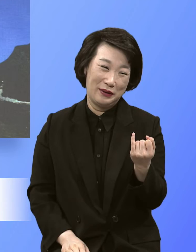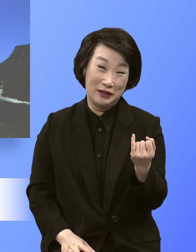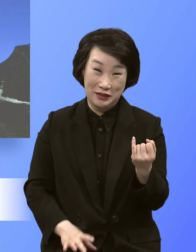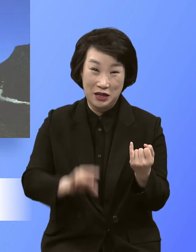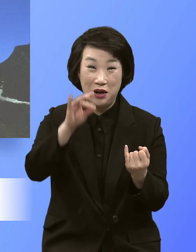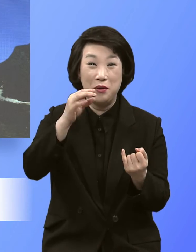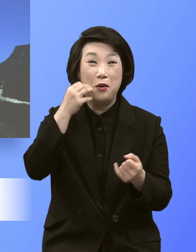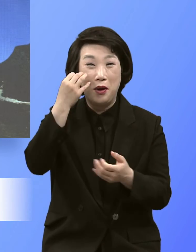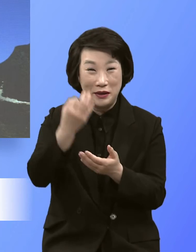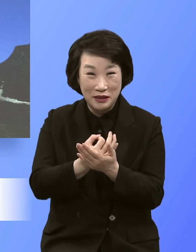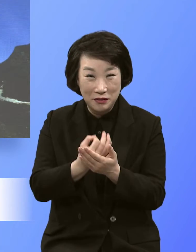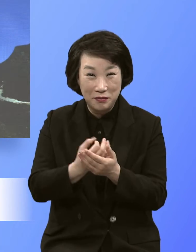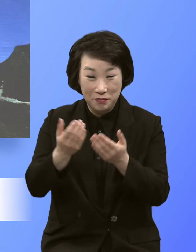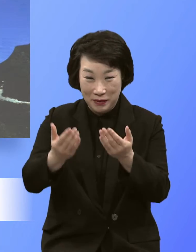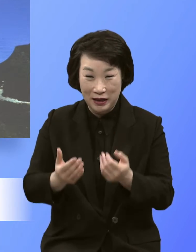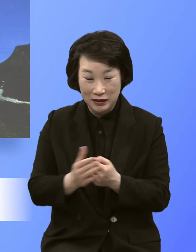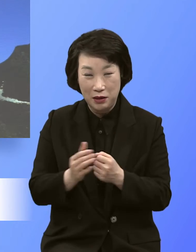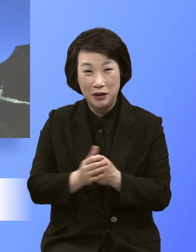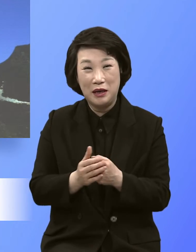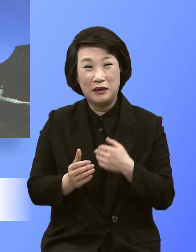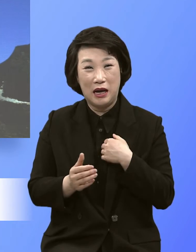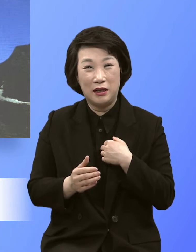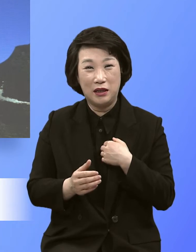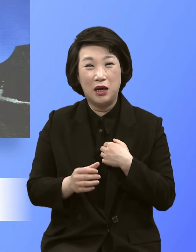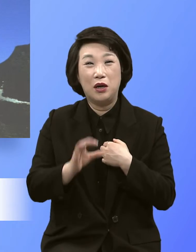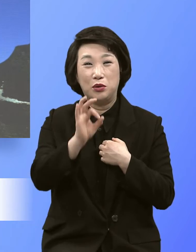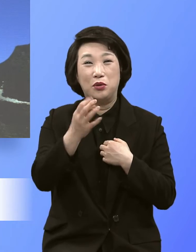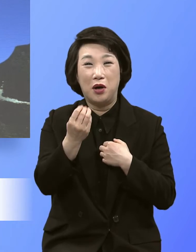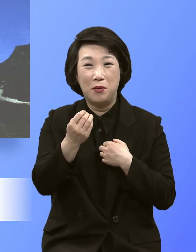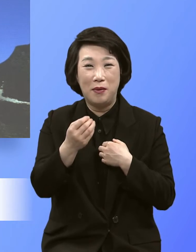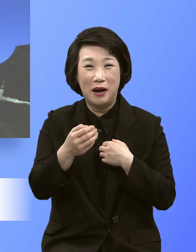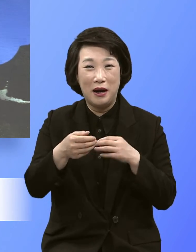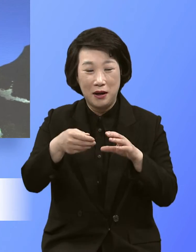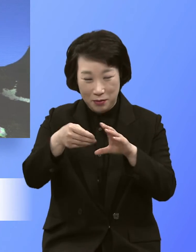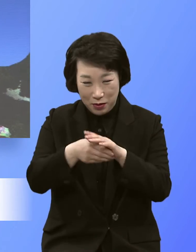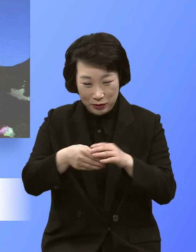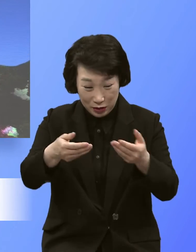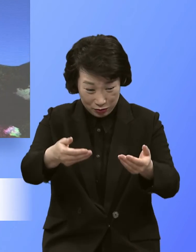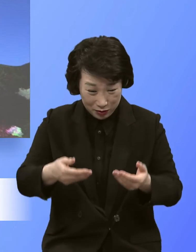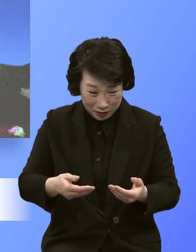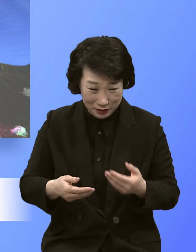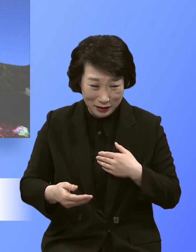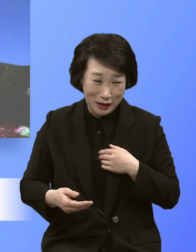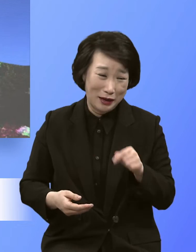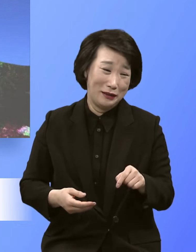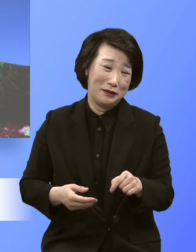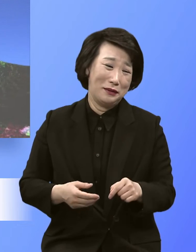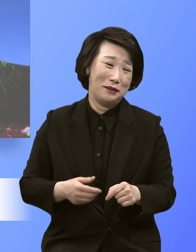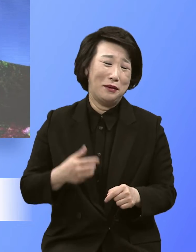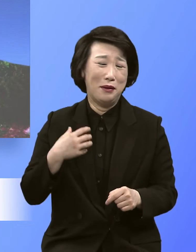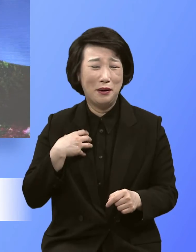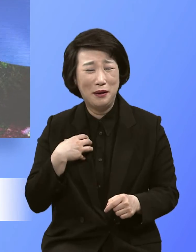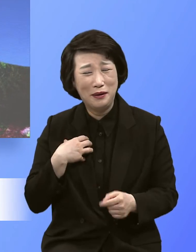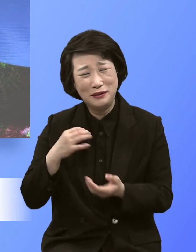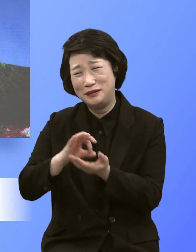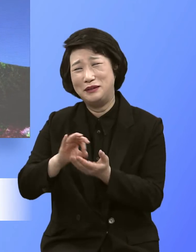초등급 받았다고 돈을 좀 보냈는데 이 돈을 내가 쓸 수가 없어서